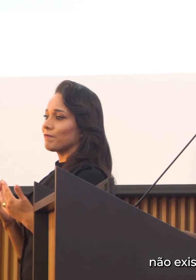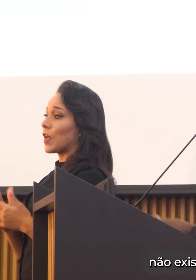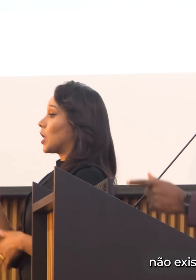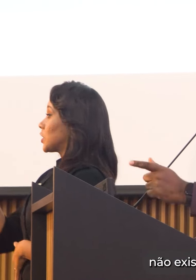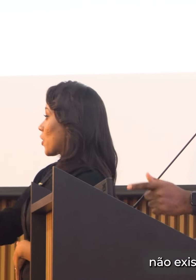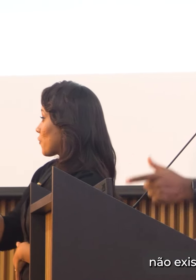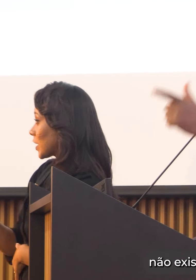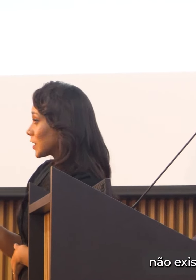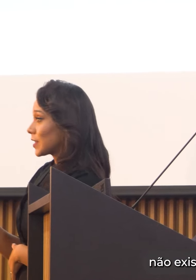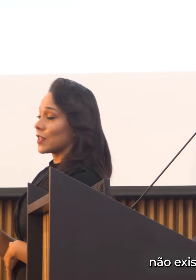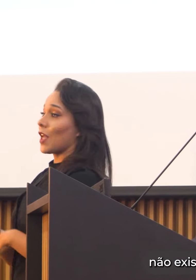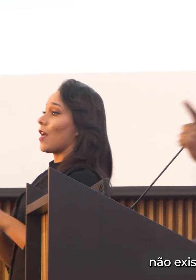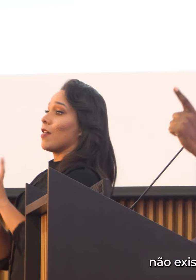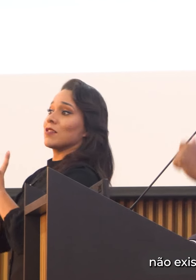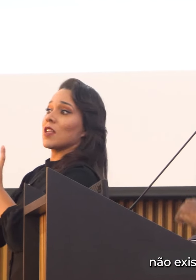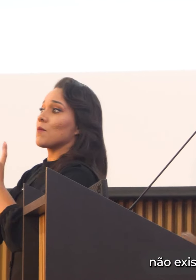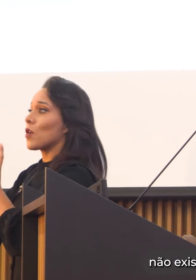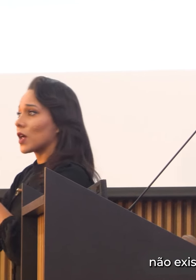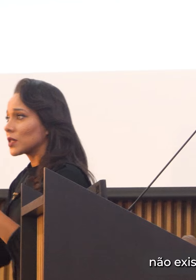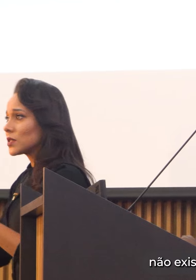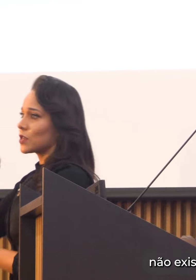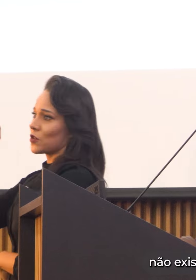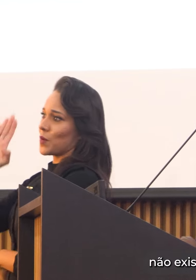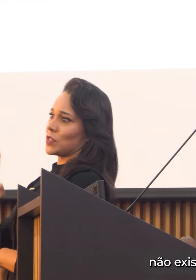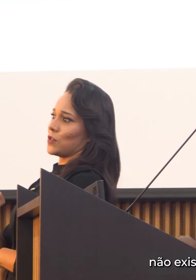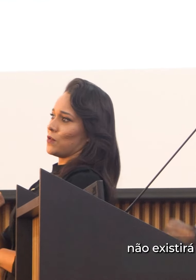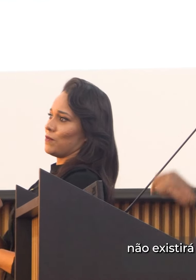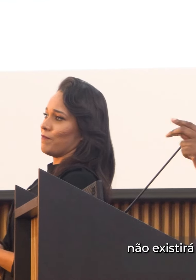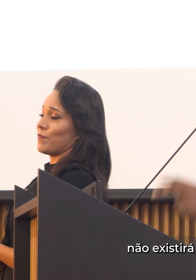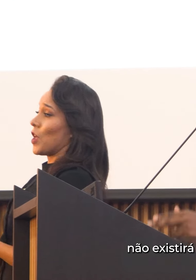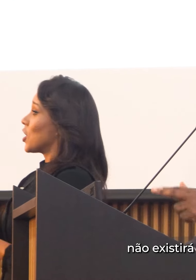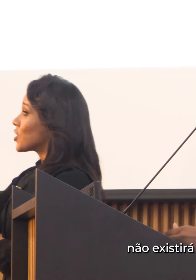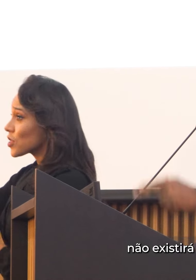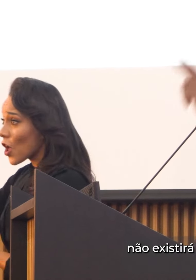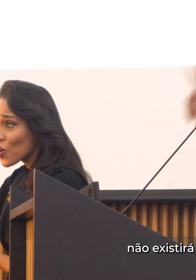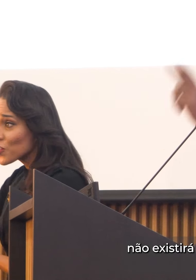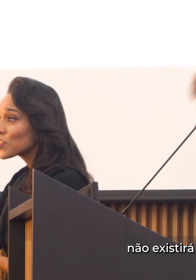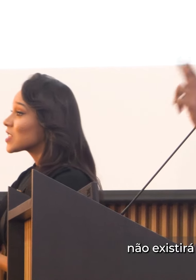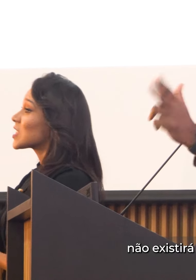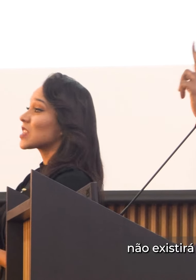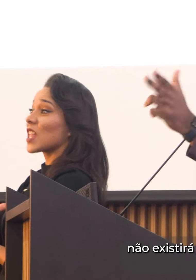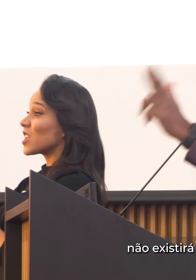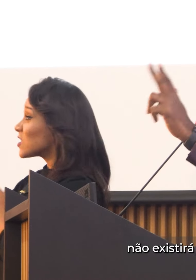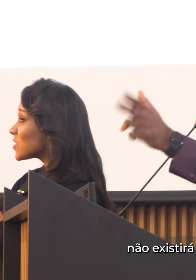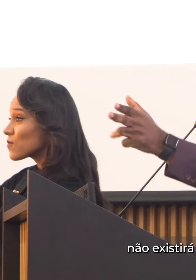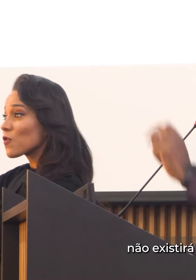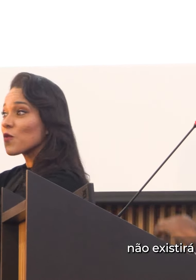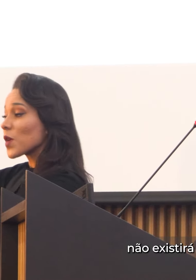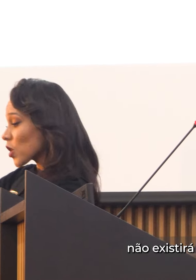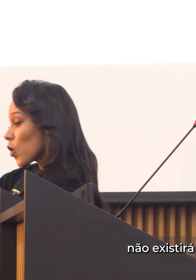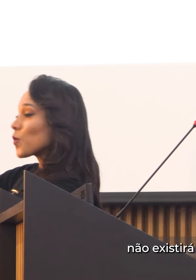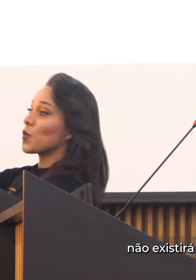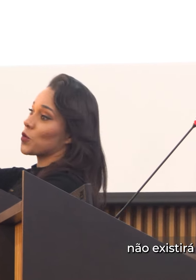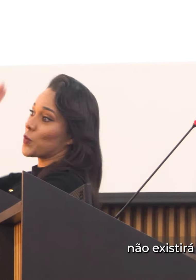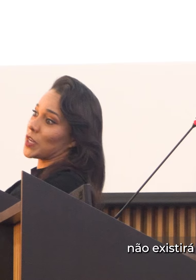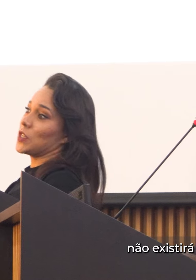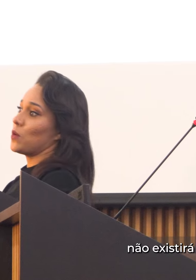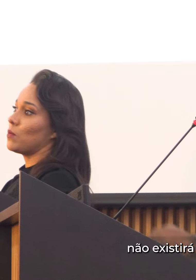Não existirá democracia no Brasil. Não existirá desenvolvimento econômico no